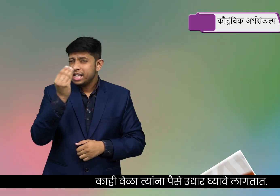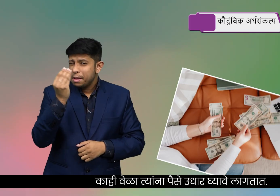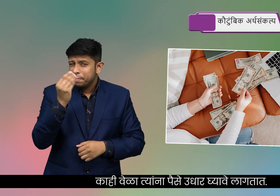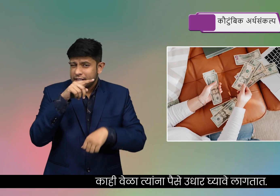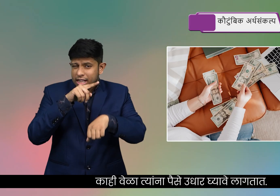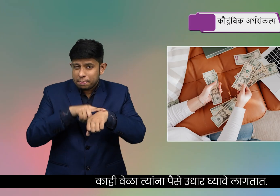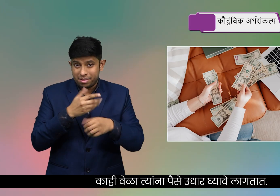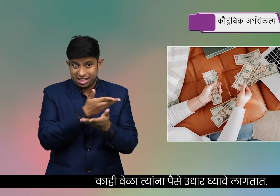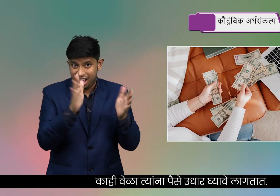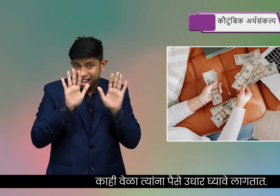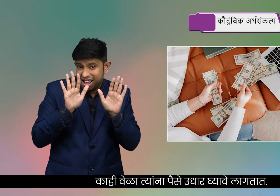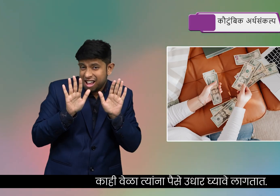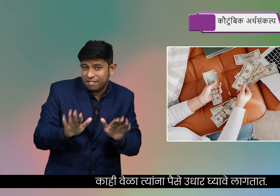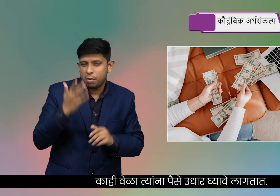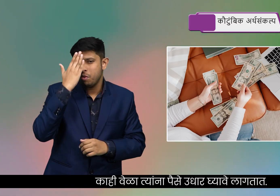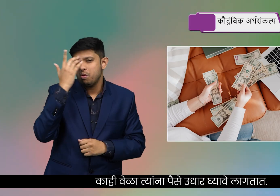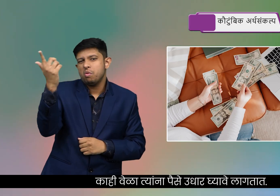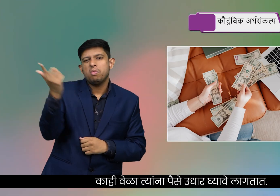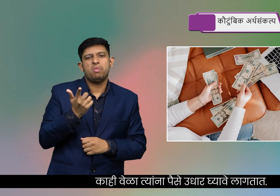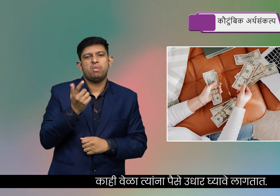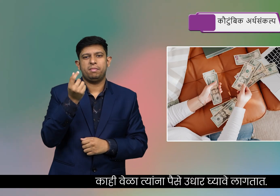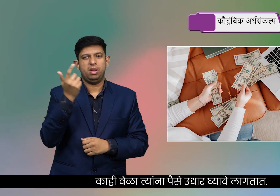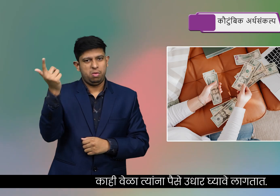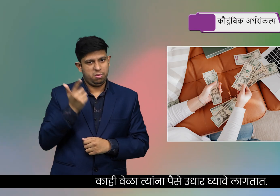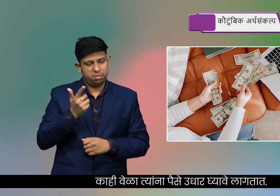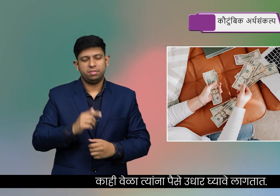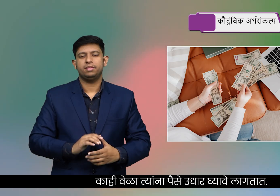काही वेळा त्यांना पैसे उधार घ्यावे लागतात.